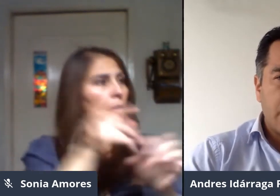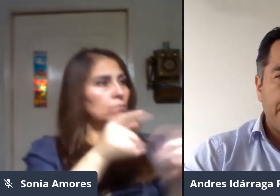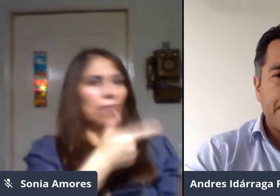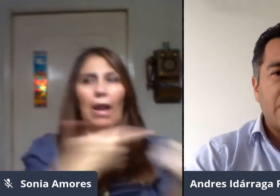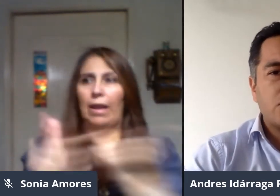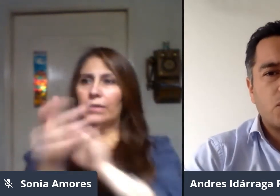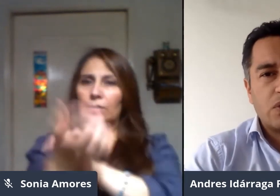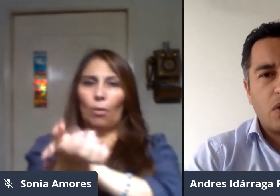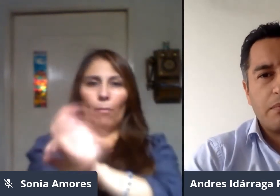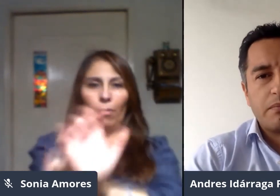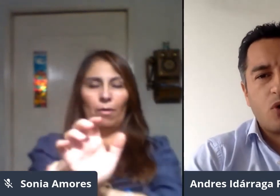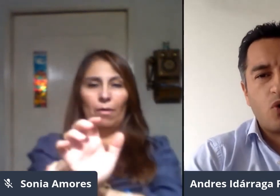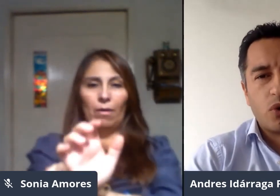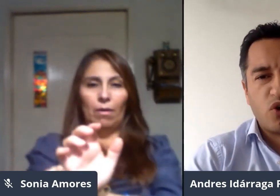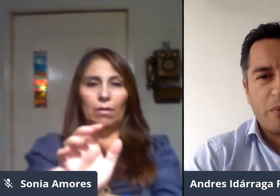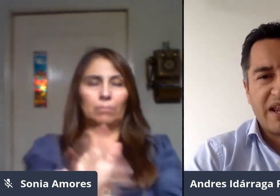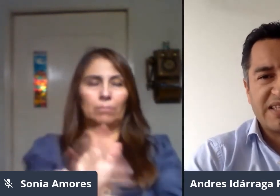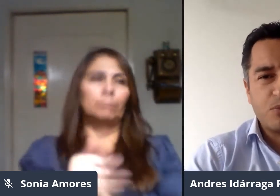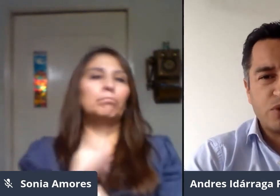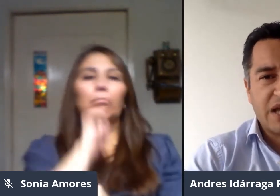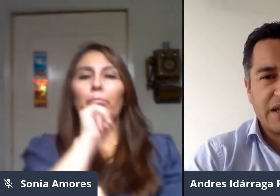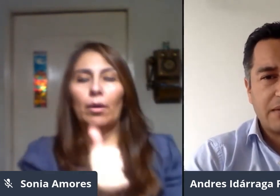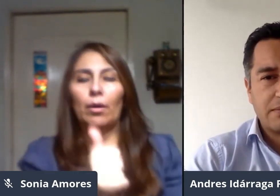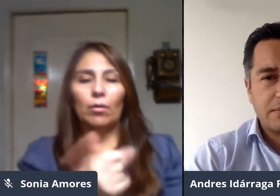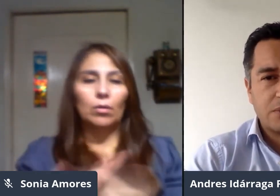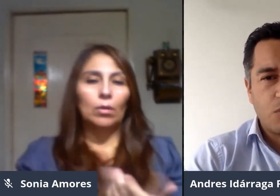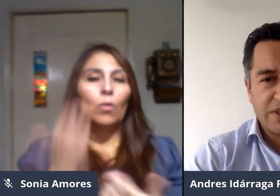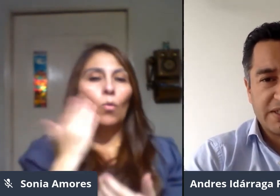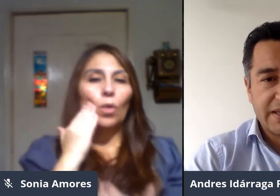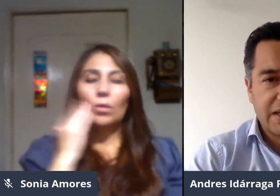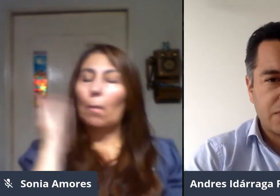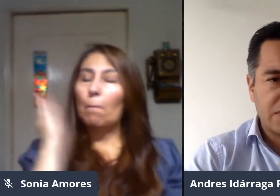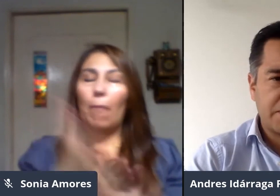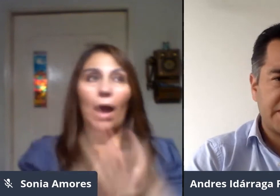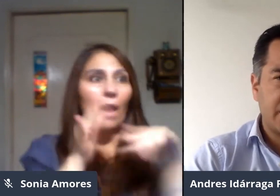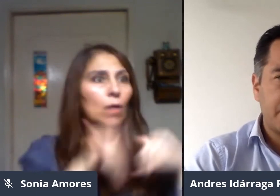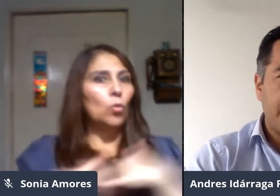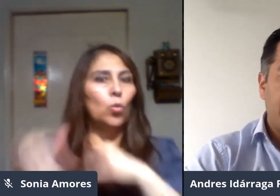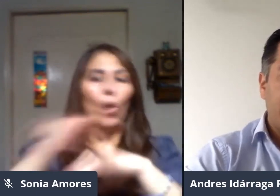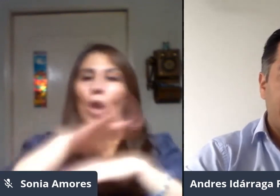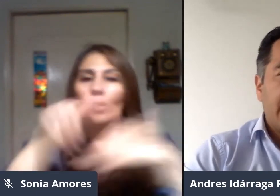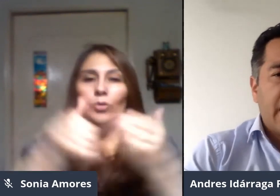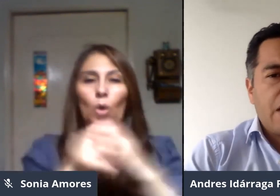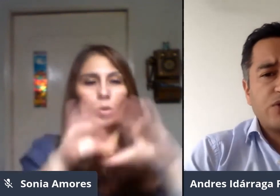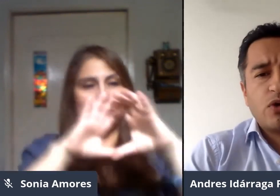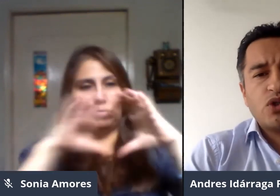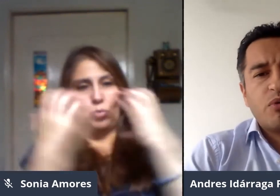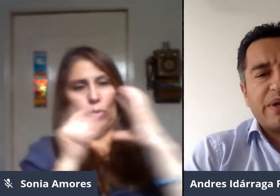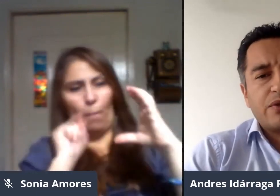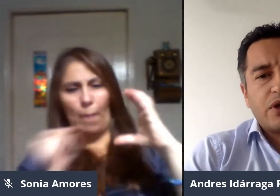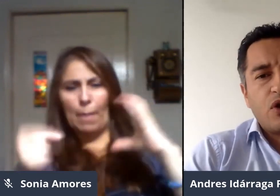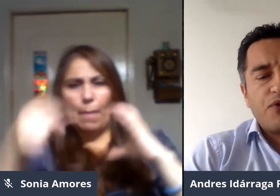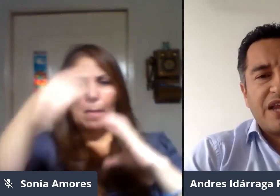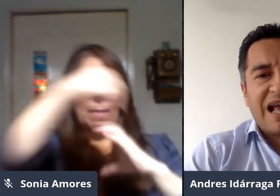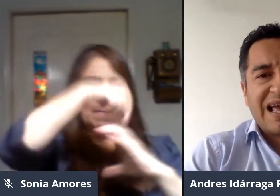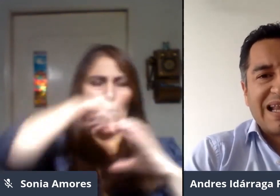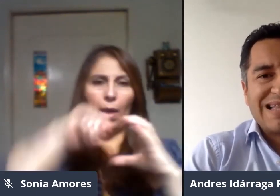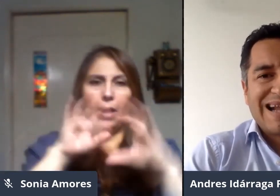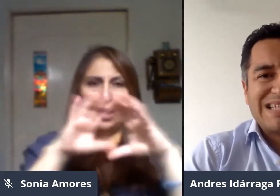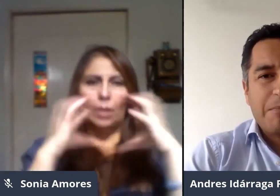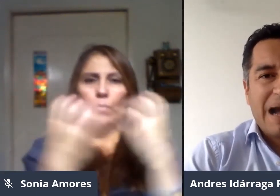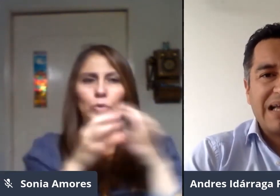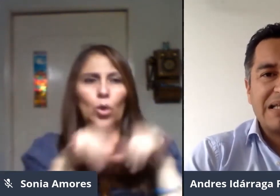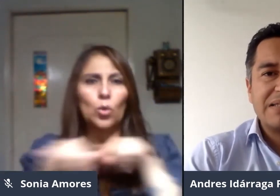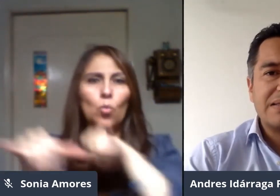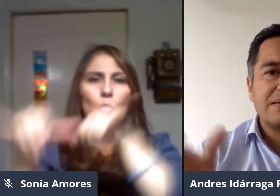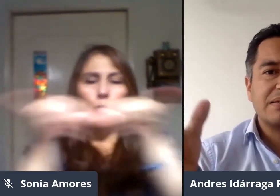momento, menos cuando han ocurrido de manera simultánea, como es este caso en especial. Hay un segundo momento que lo define la guerra